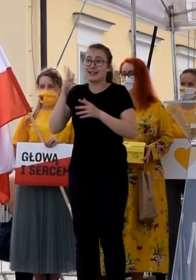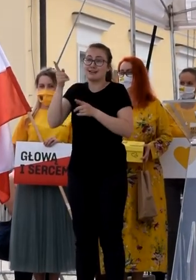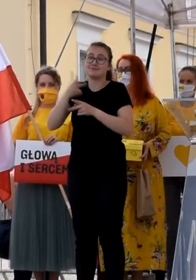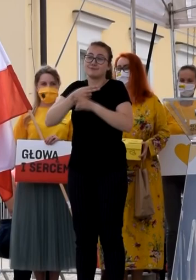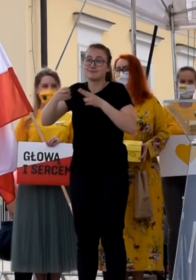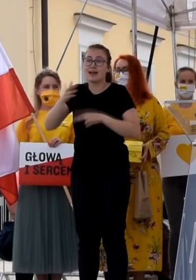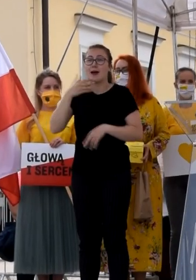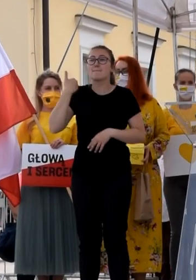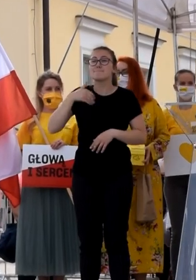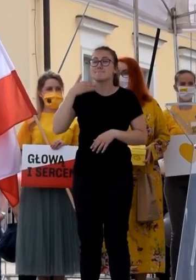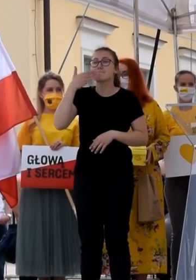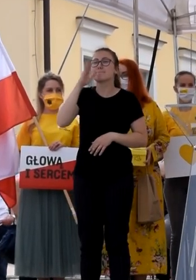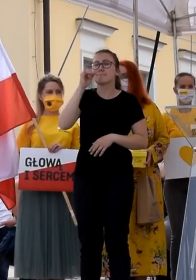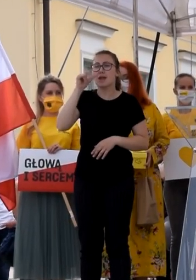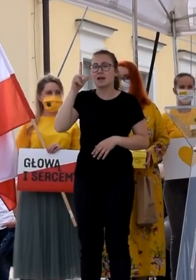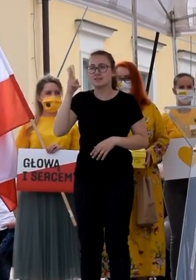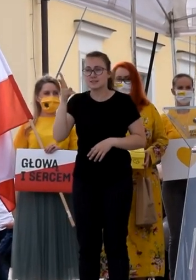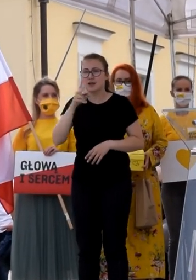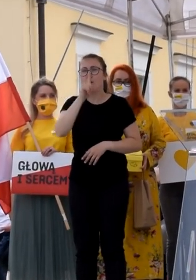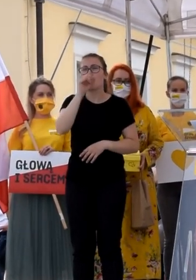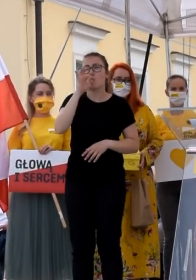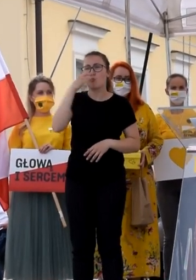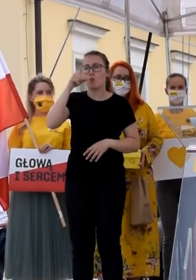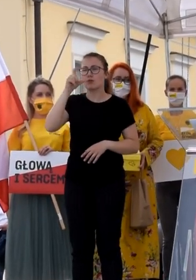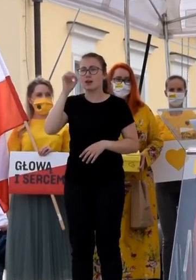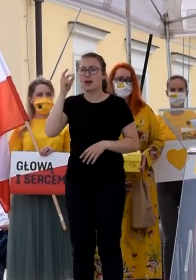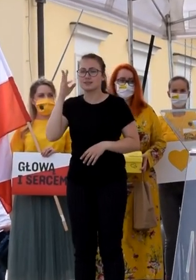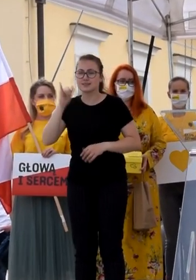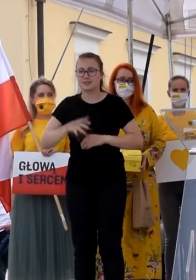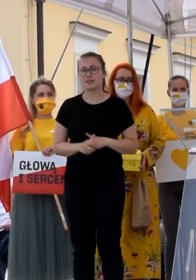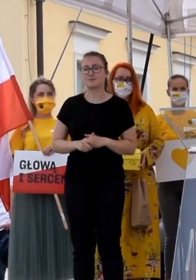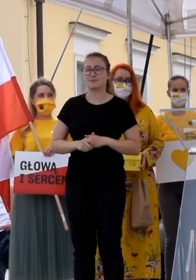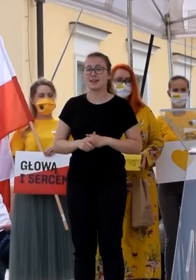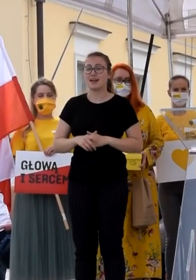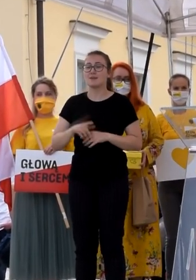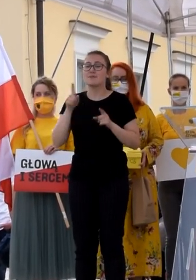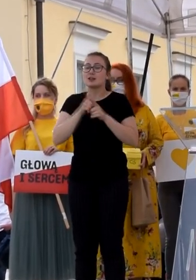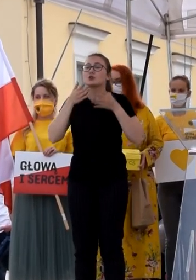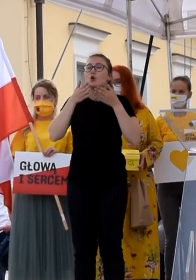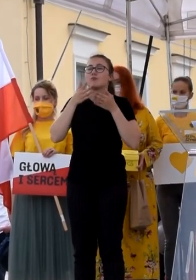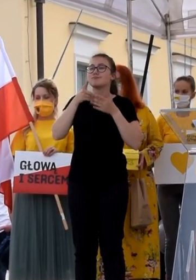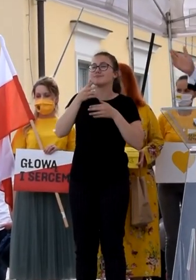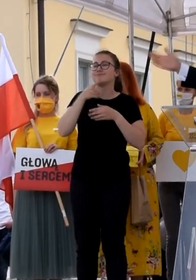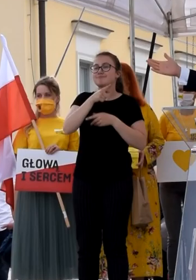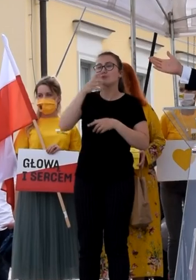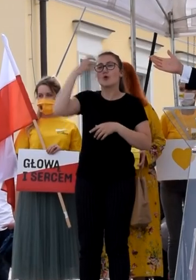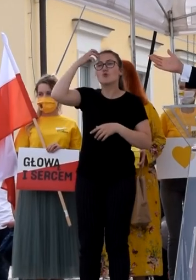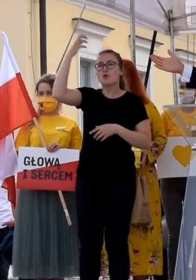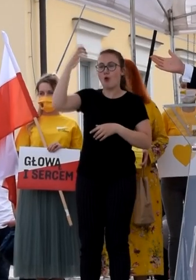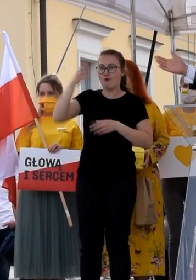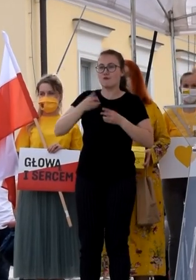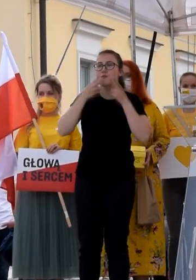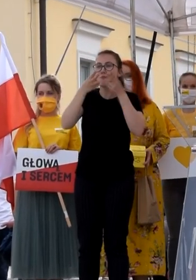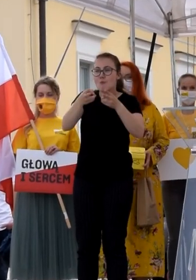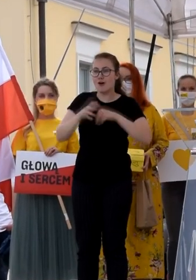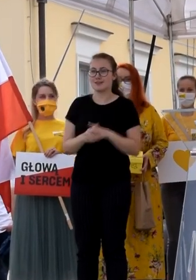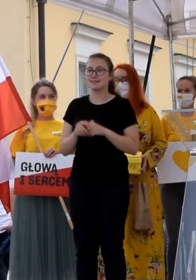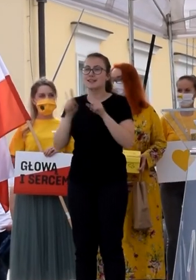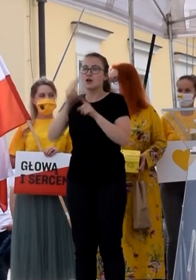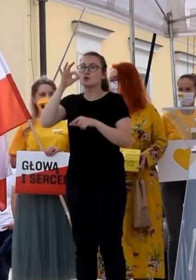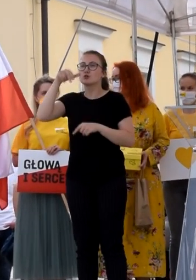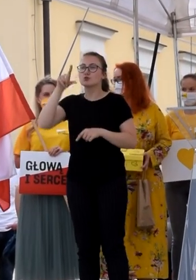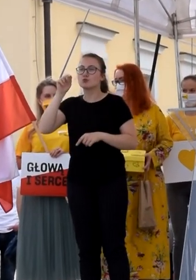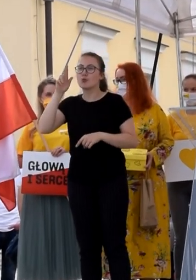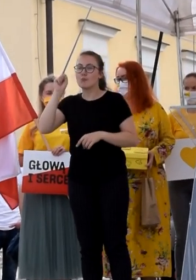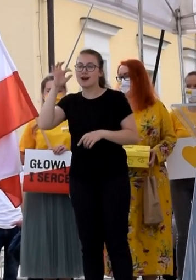rodzina. Pierwsze wycieczki do Królowego Mostu czy Supraśla, wypady do Sokółki oczywiście, spod Sokołki,